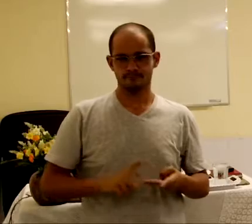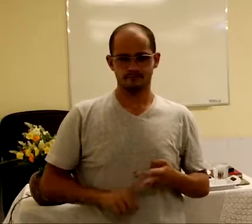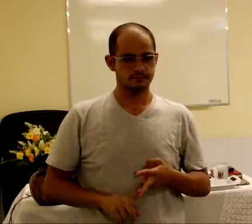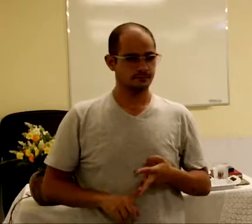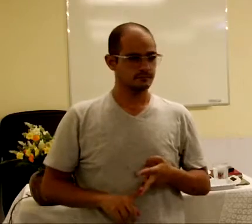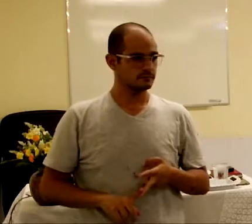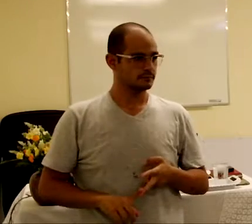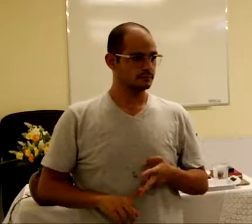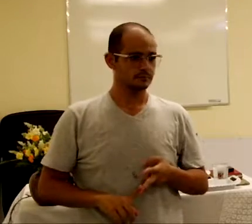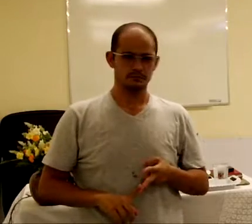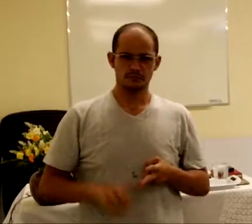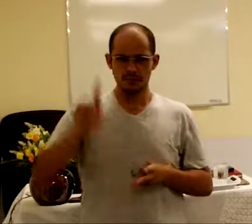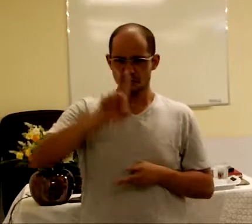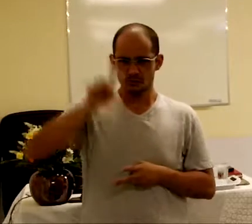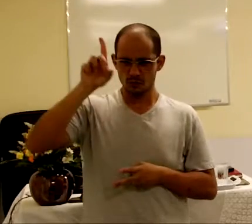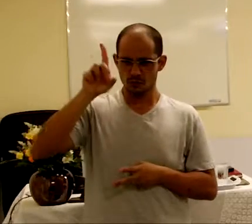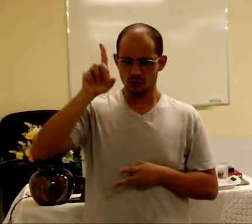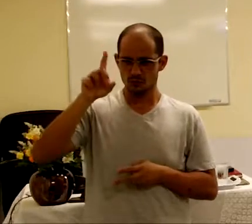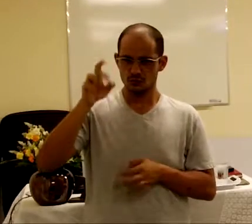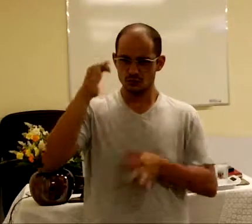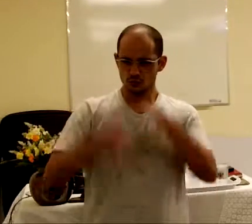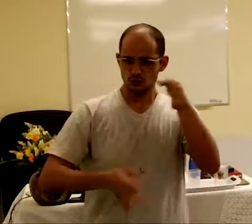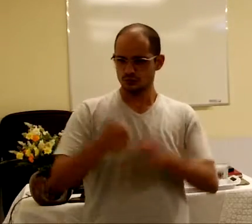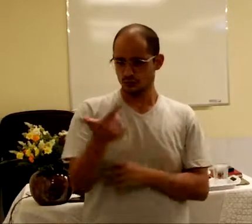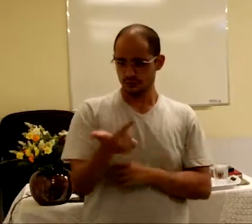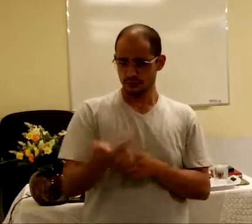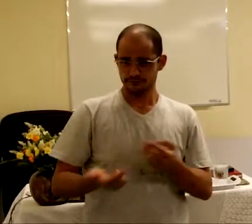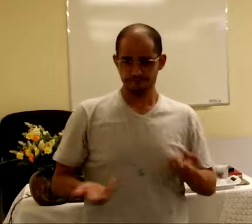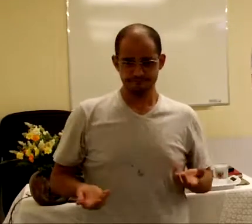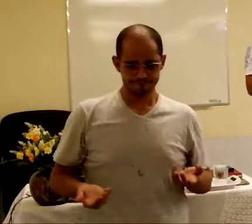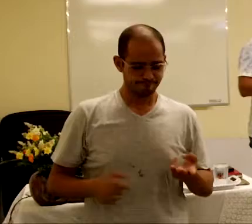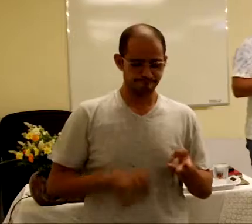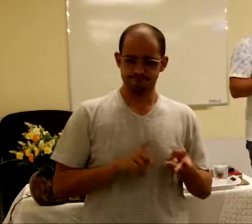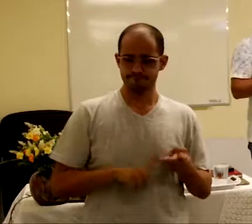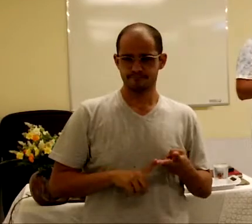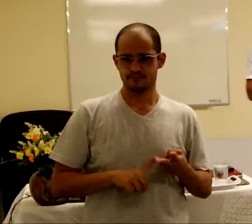Né? Deus não pode ser injusto. Deus não pode ser